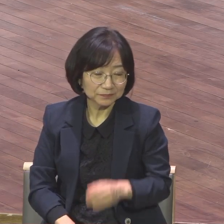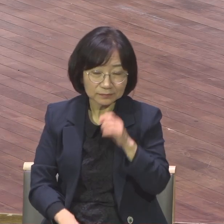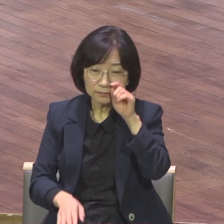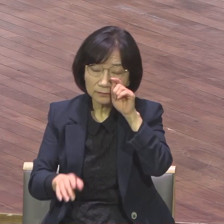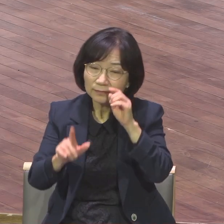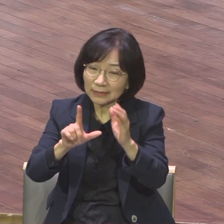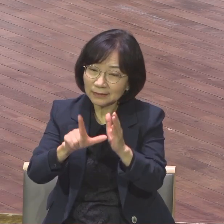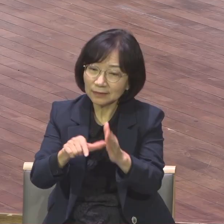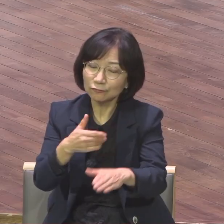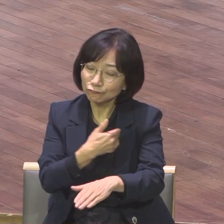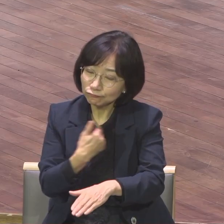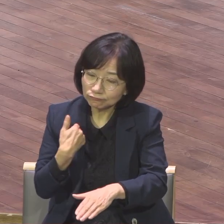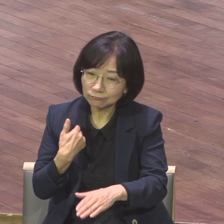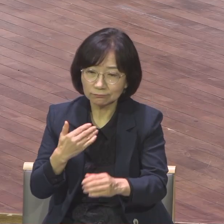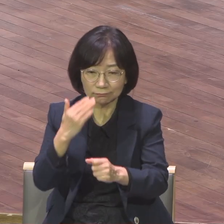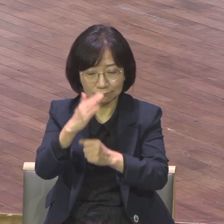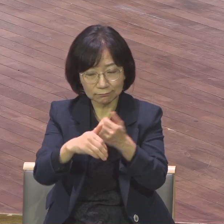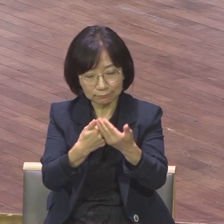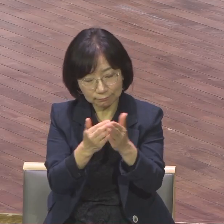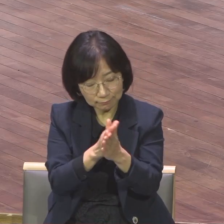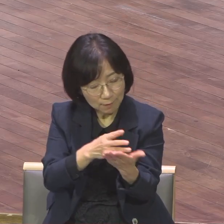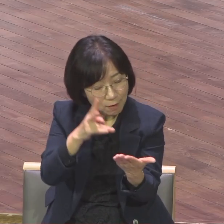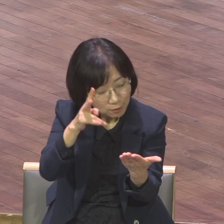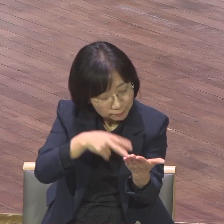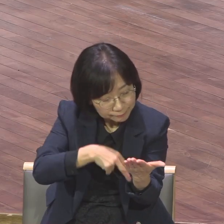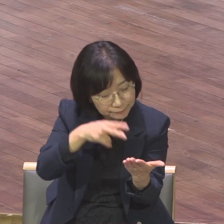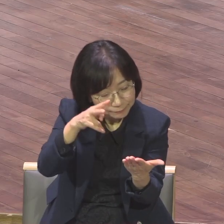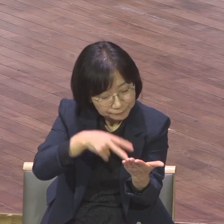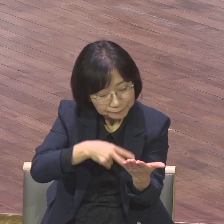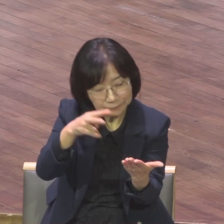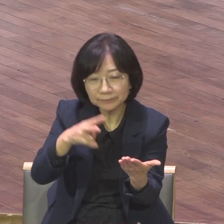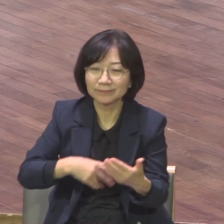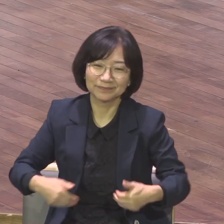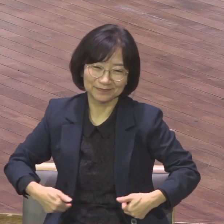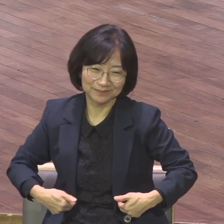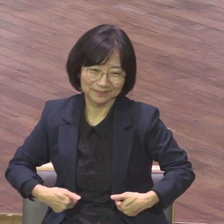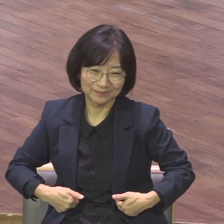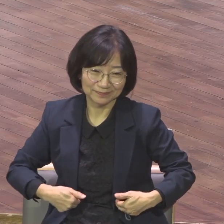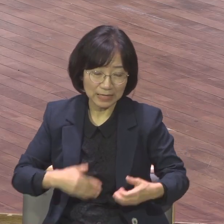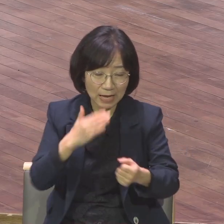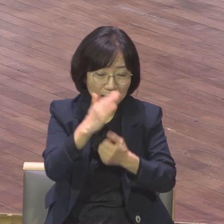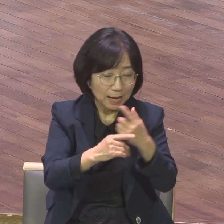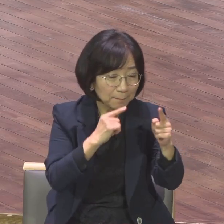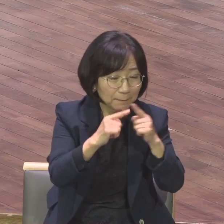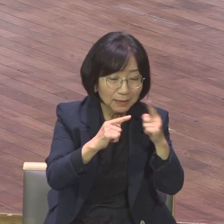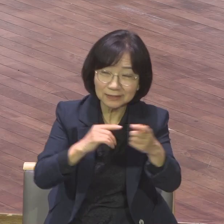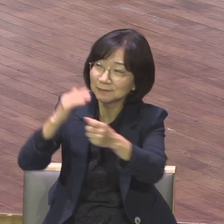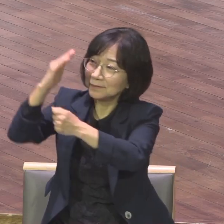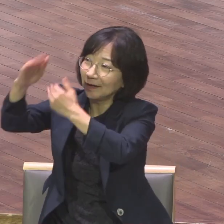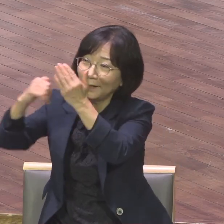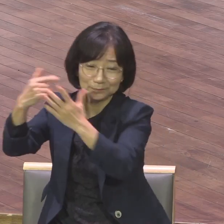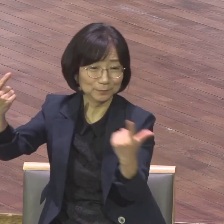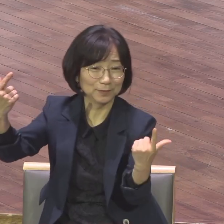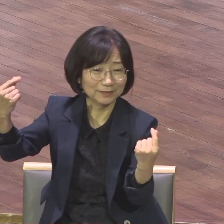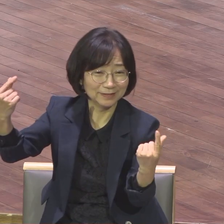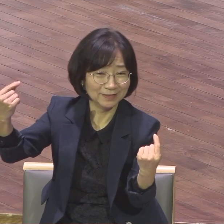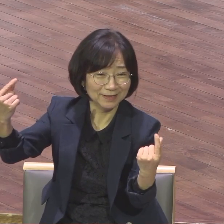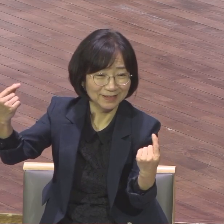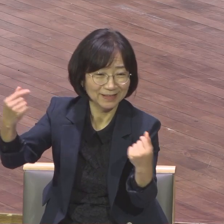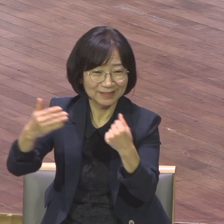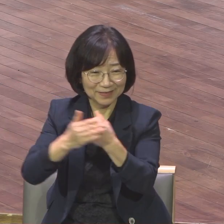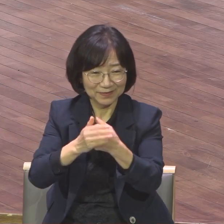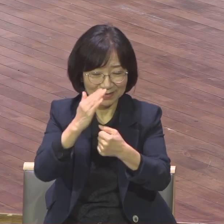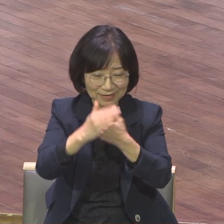읽고, 시간이 나면 말씀. 성경이 하나님이잖아요. 하나님 말씀. 말씀이 육신이 되어 말씀이 예수가